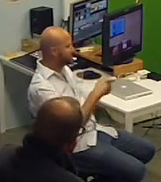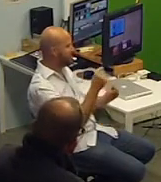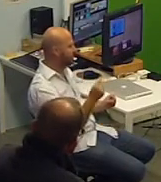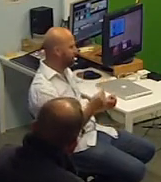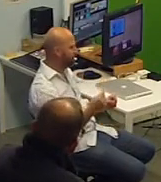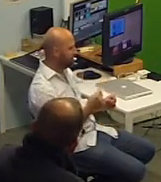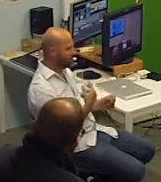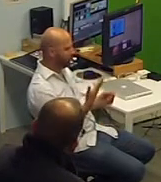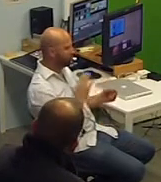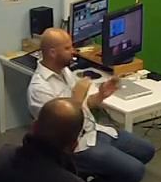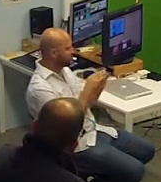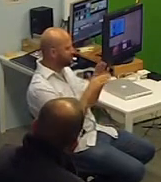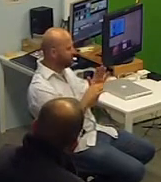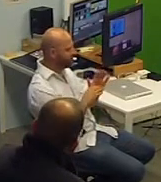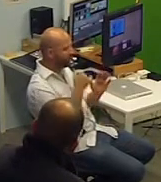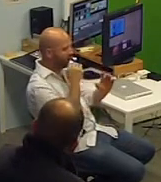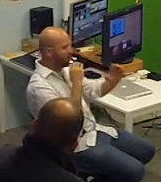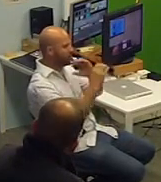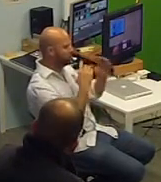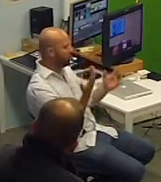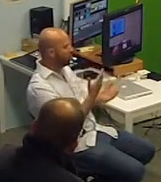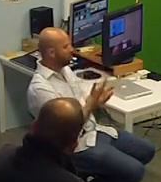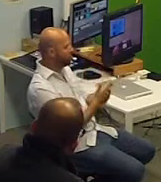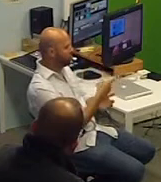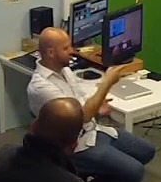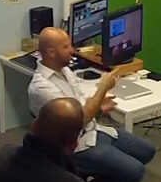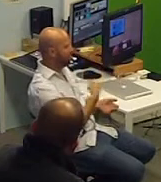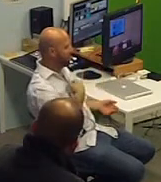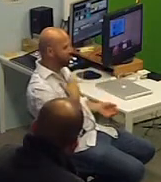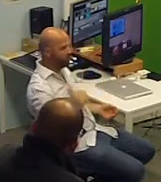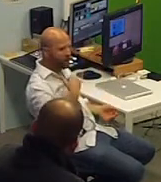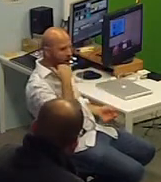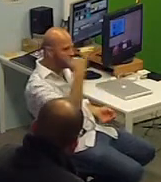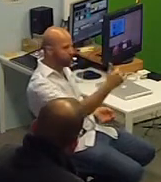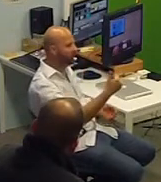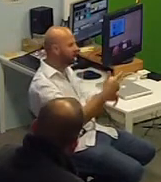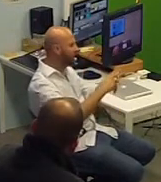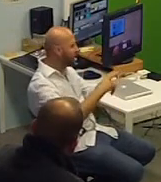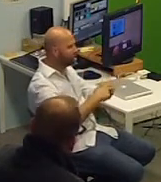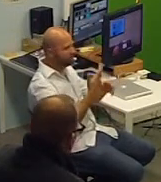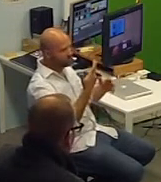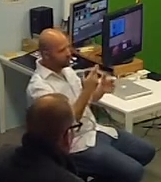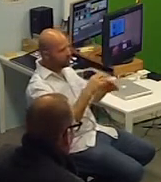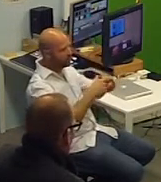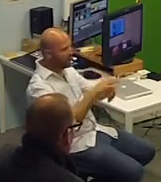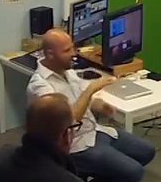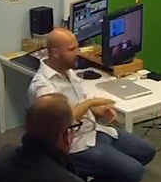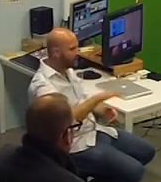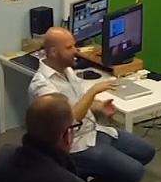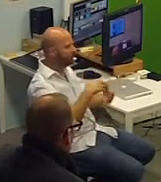Doch. Also, Skype. Spezielle Sachen, zum Beispiel, ich möchte zum Beispiel irgendjemand anrufen, einen Arzt oder so,